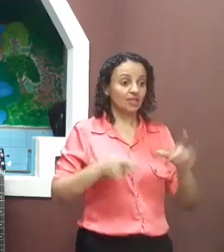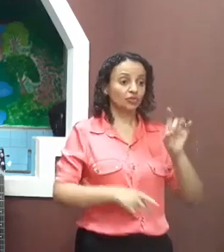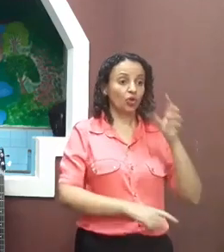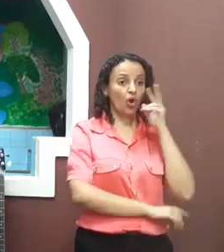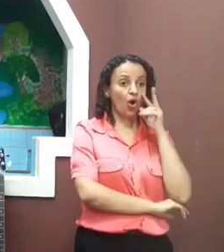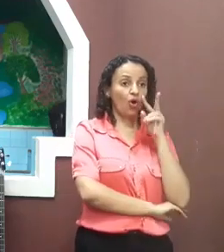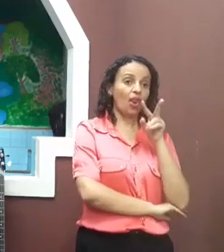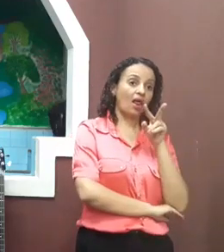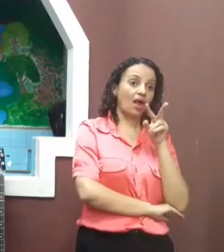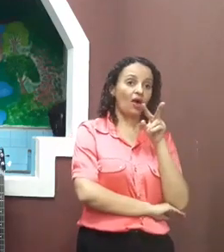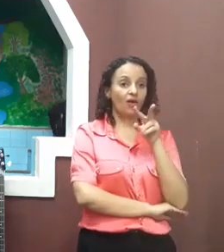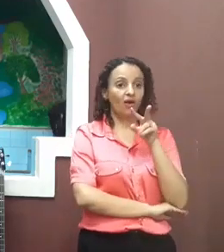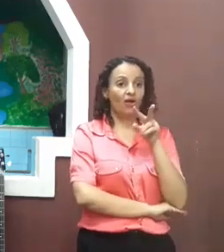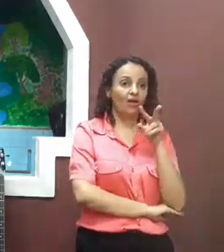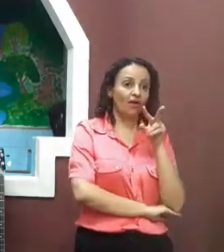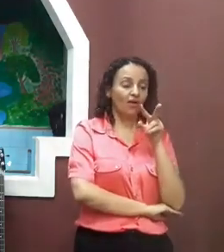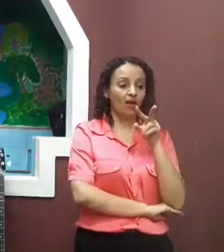ministério.